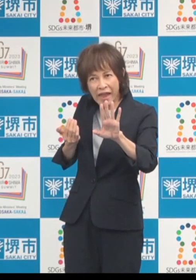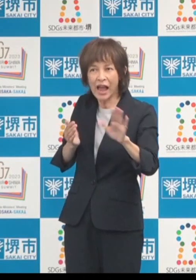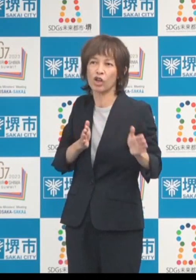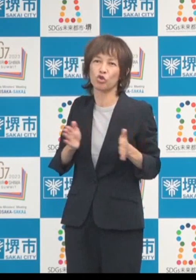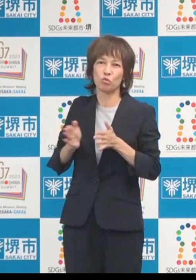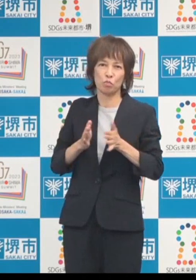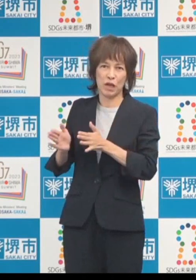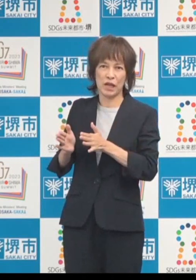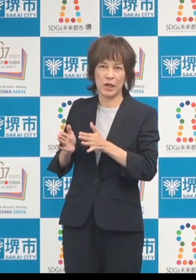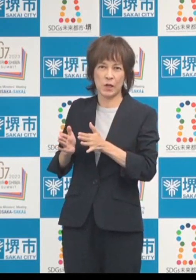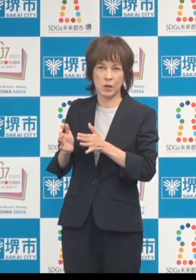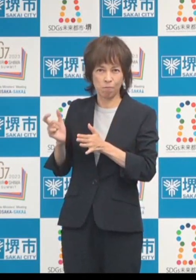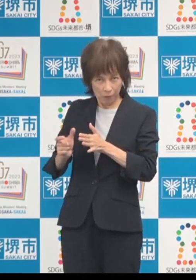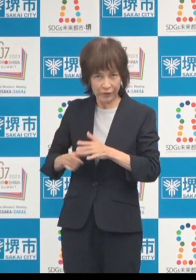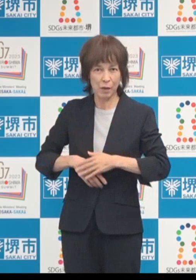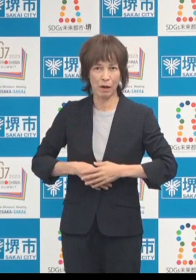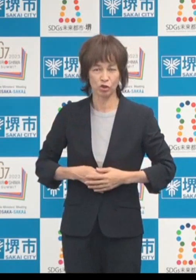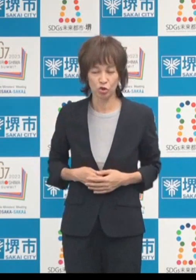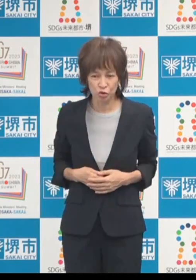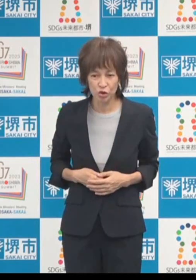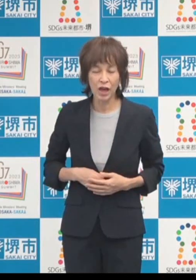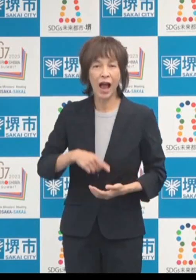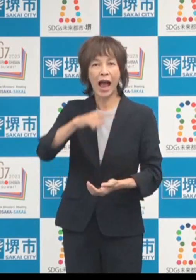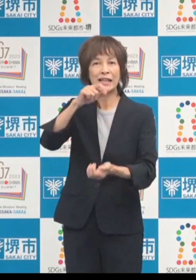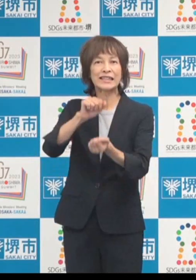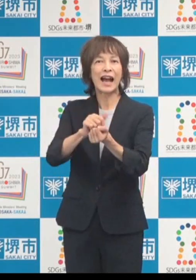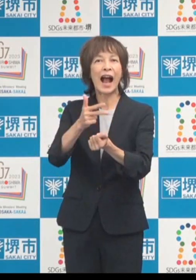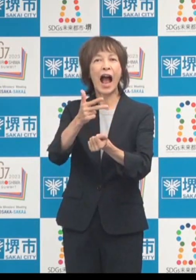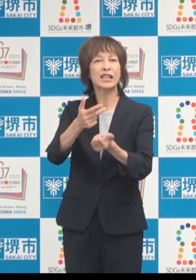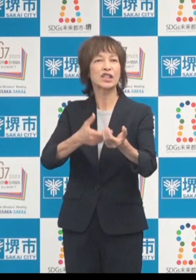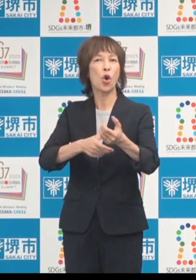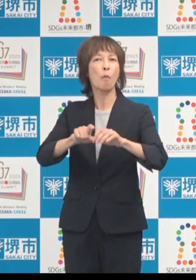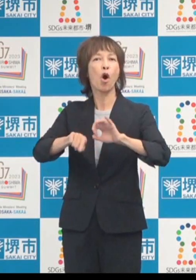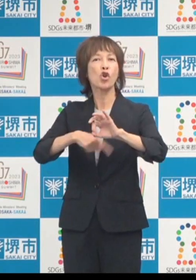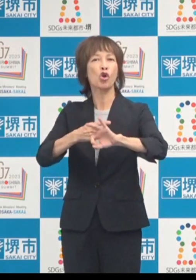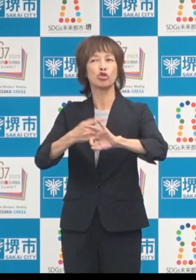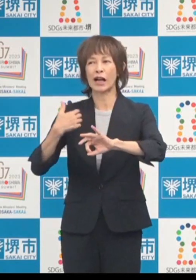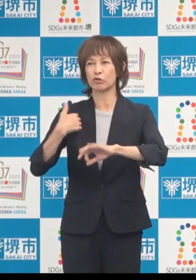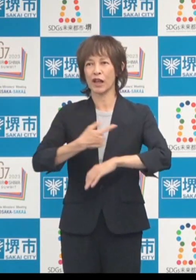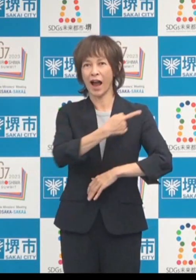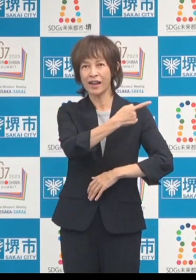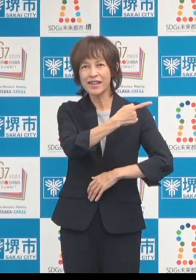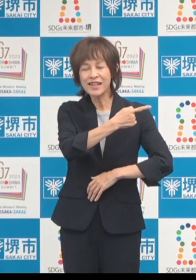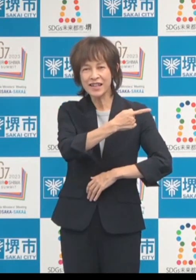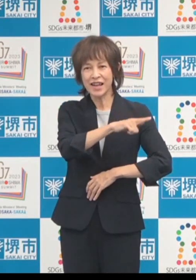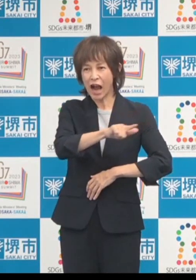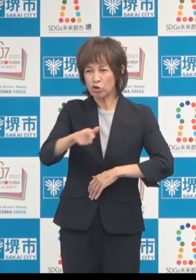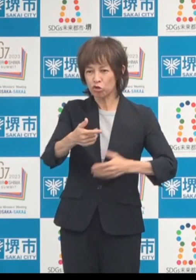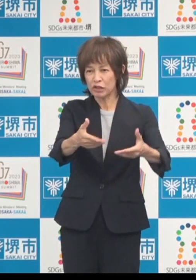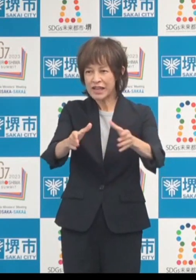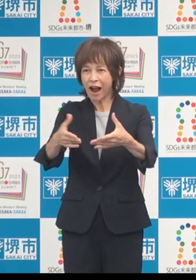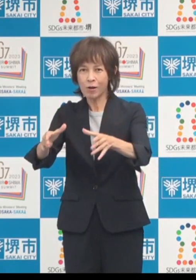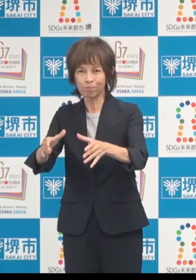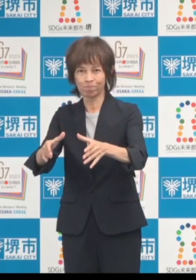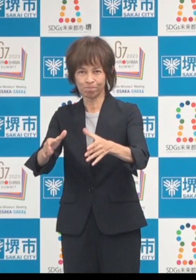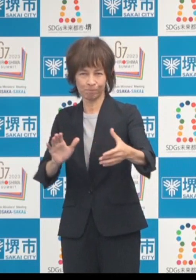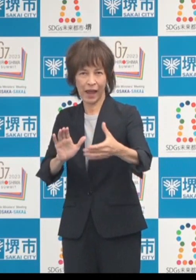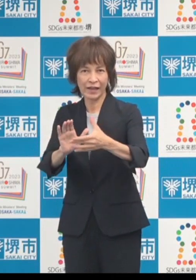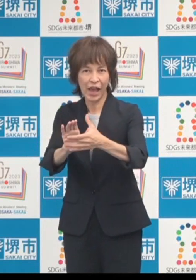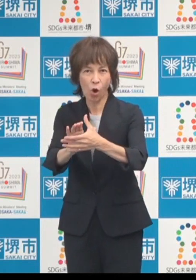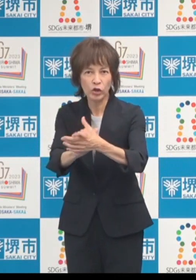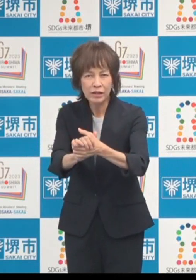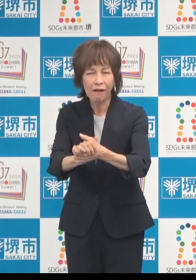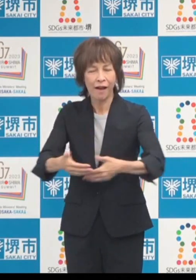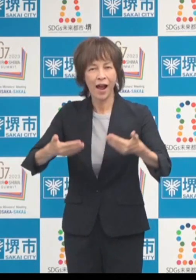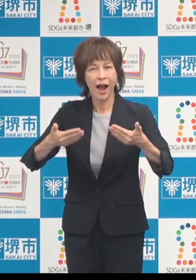ております。今回堺市の消防局が中心となって行う訓練ですが、各機関しっかり強固に連携をしながら、